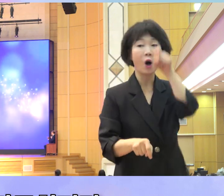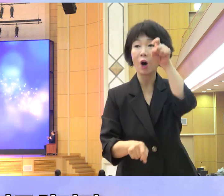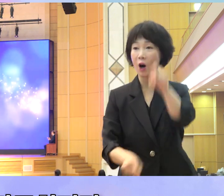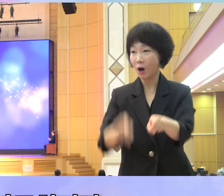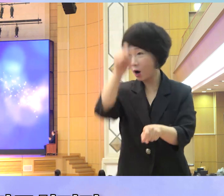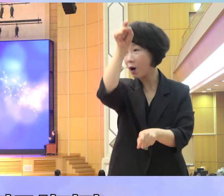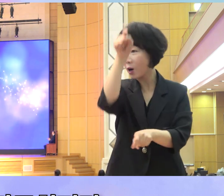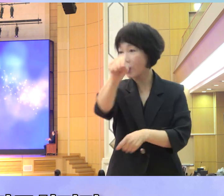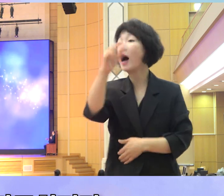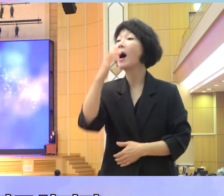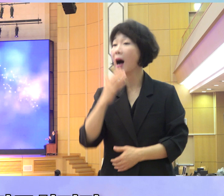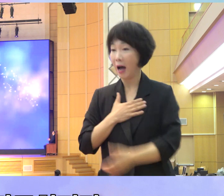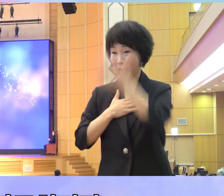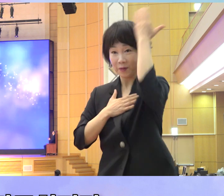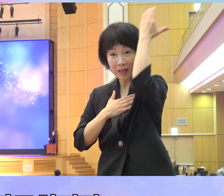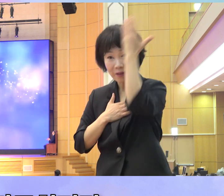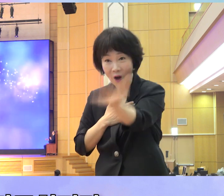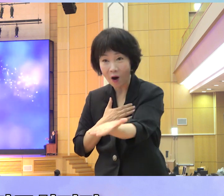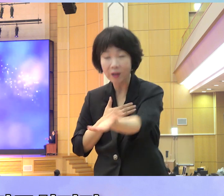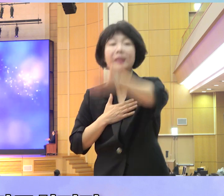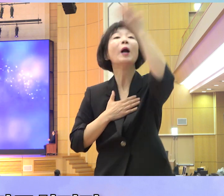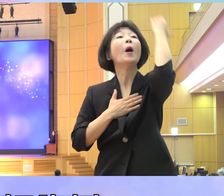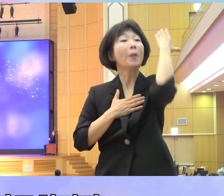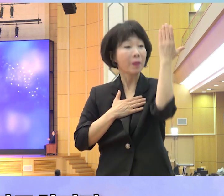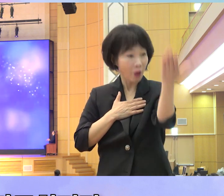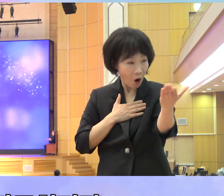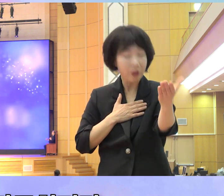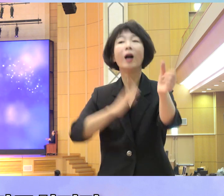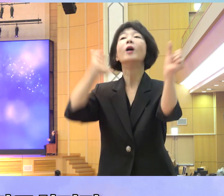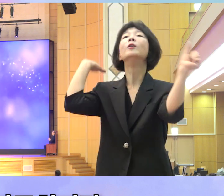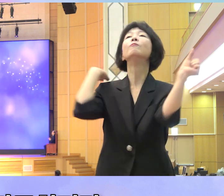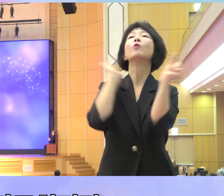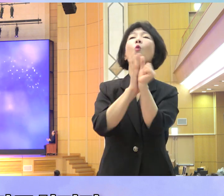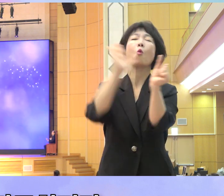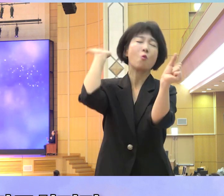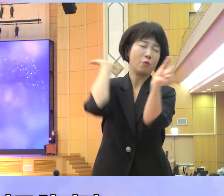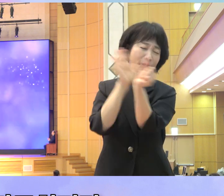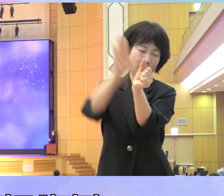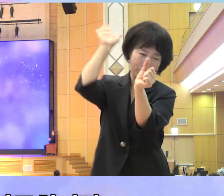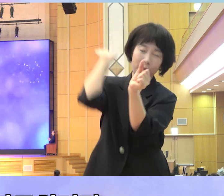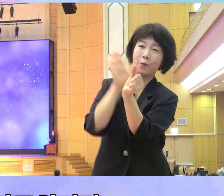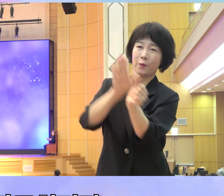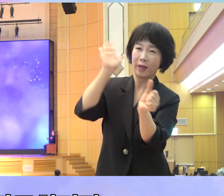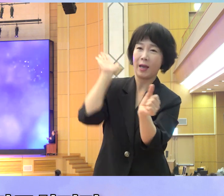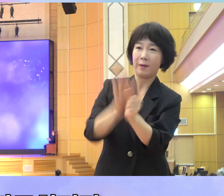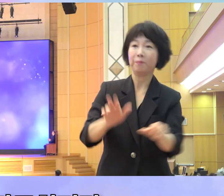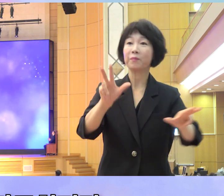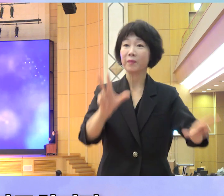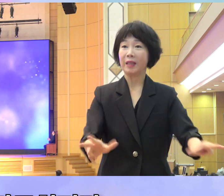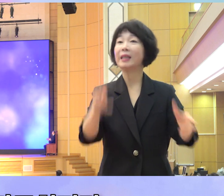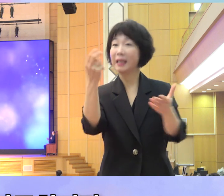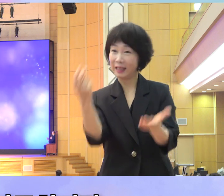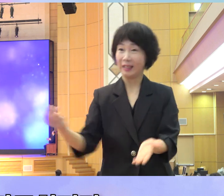일어나 너 걸어라. 마지막으로 생각하며 찬양합니다. 일어나 걸어라.